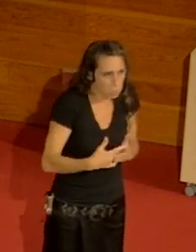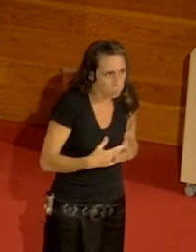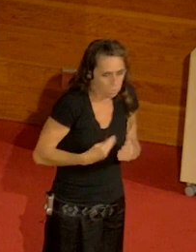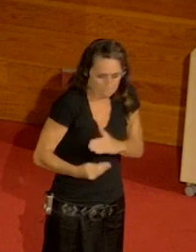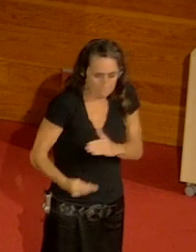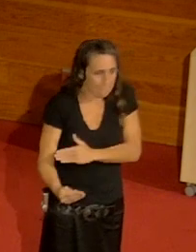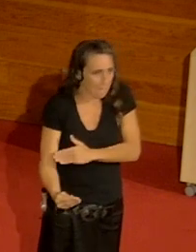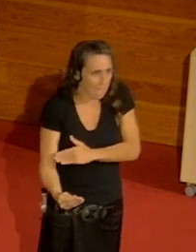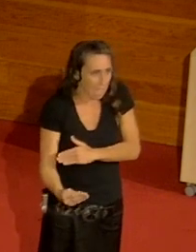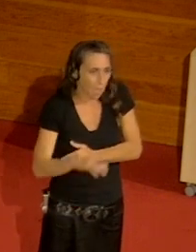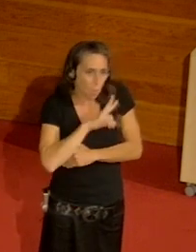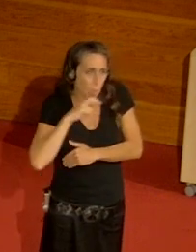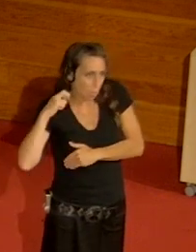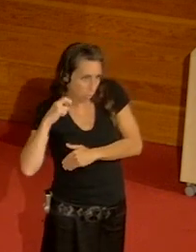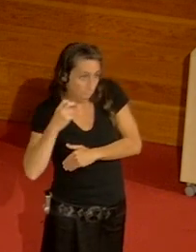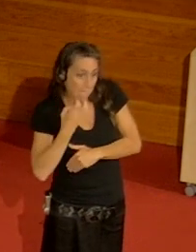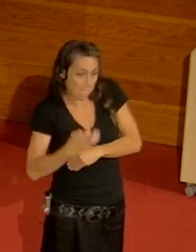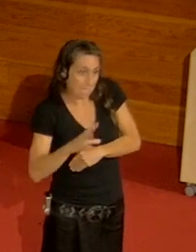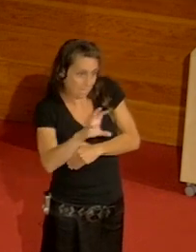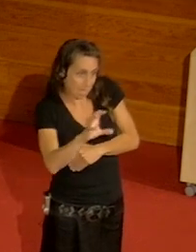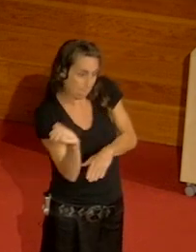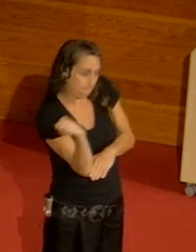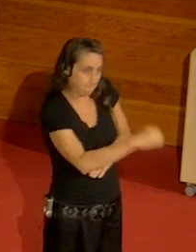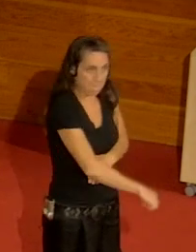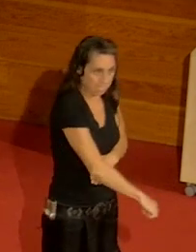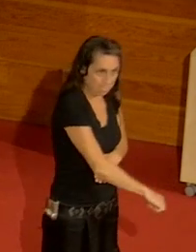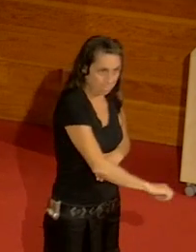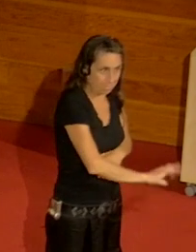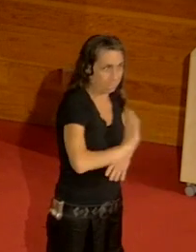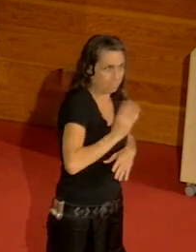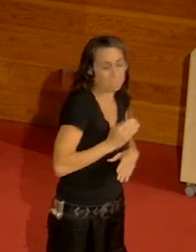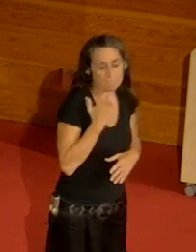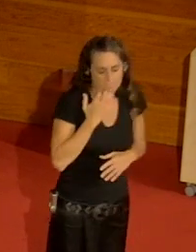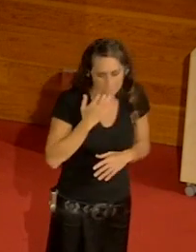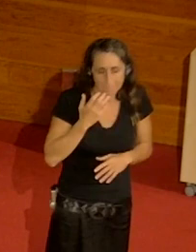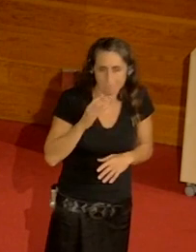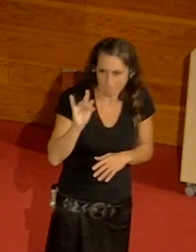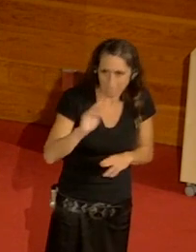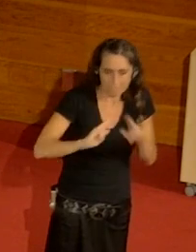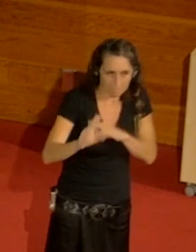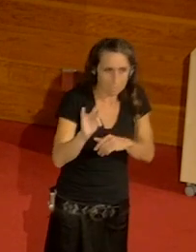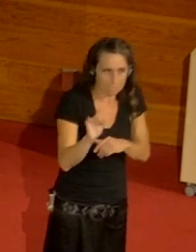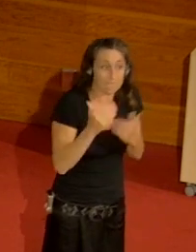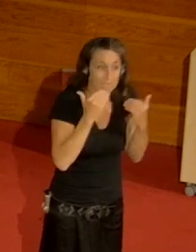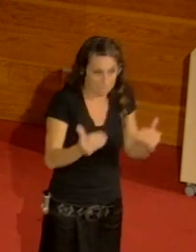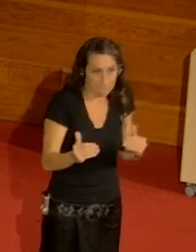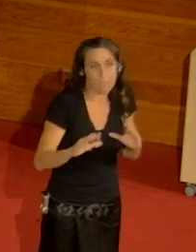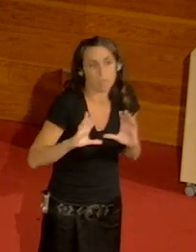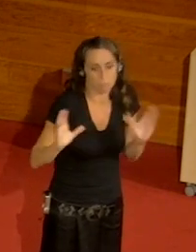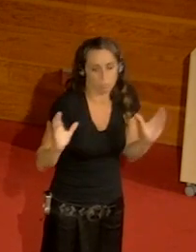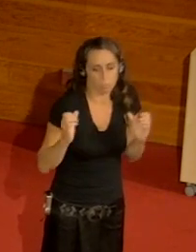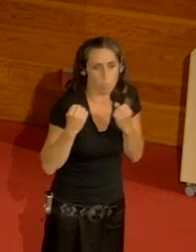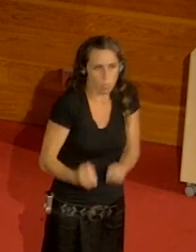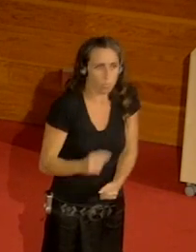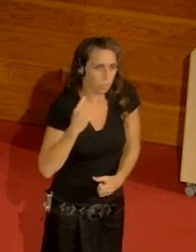en Israel está por encima gracias a los Ultra ortodoxos Gracias tiene el problema de que es